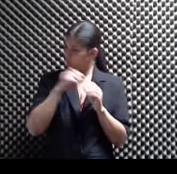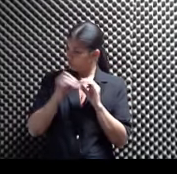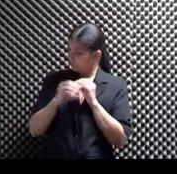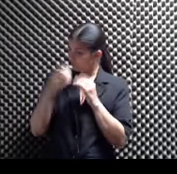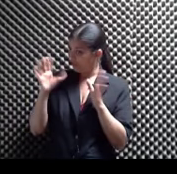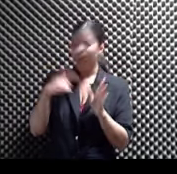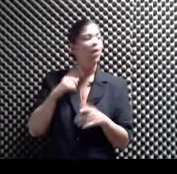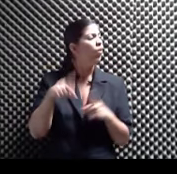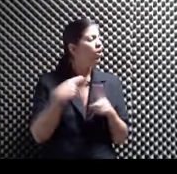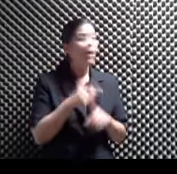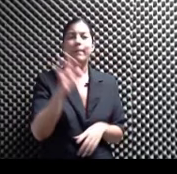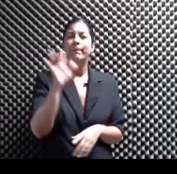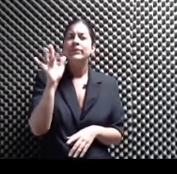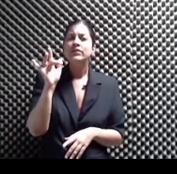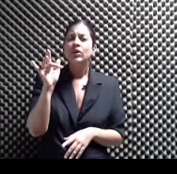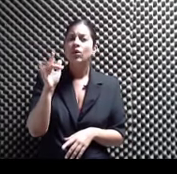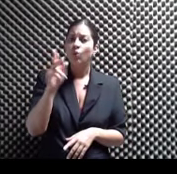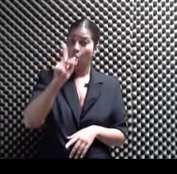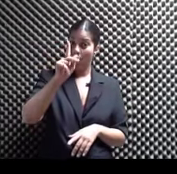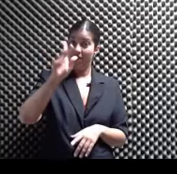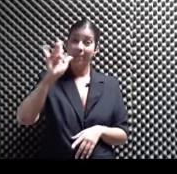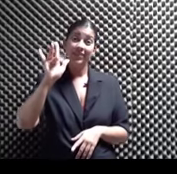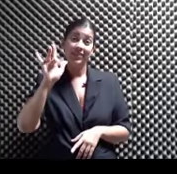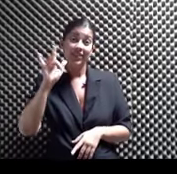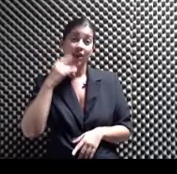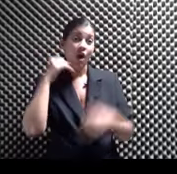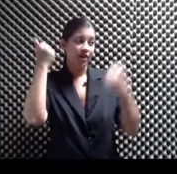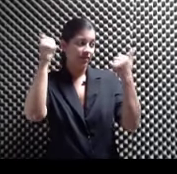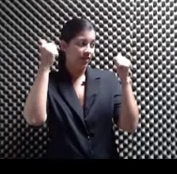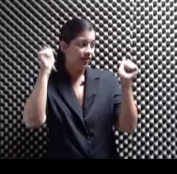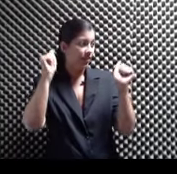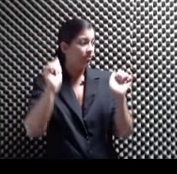¿Cuándo? Va a ser el jueves 25 de abril.